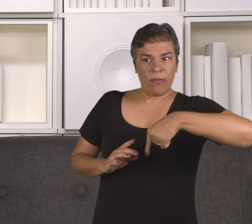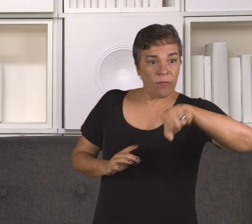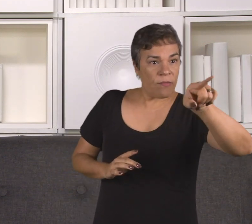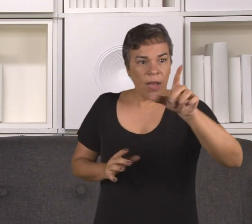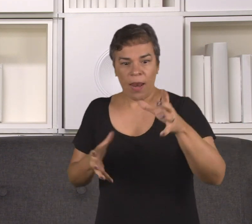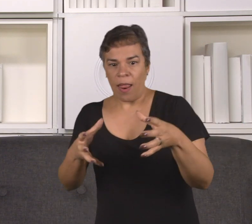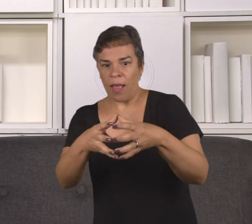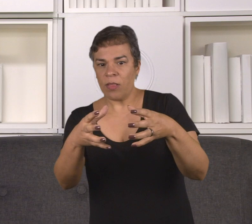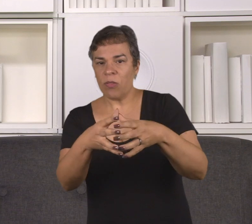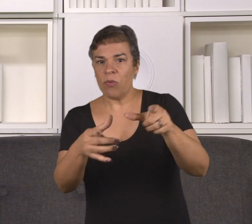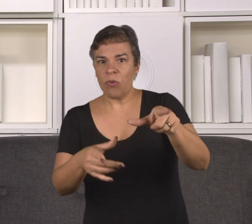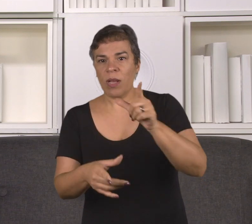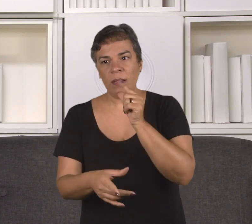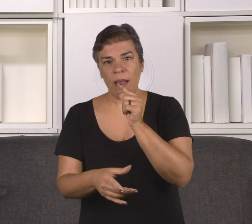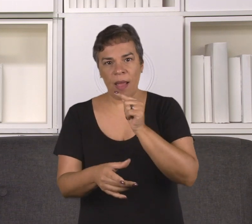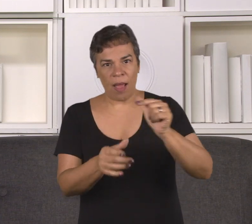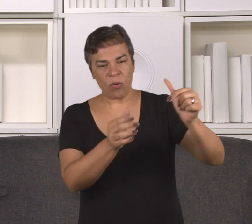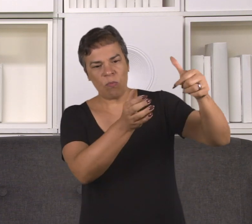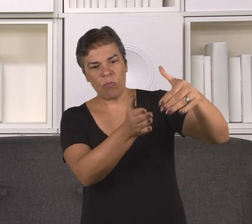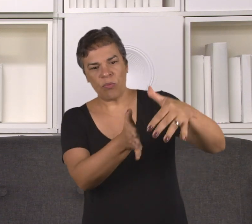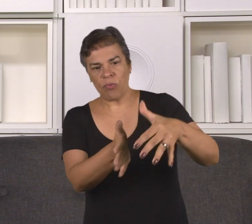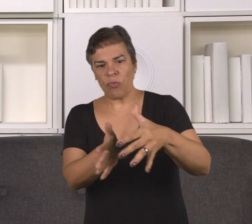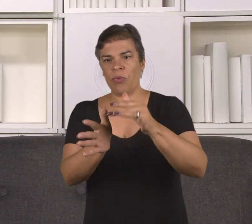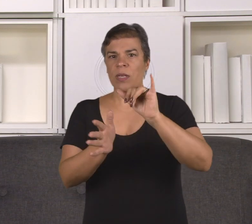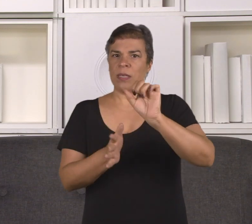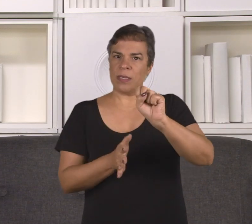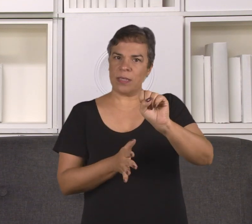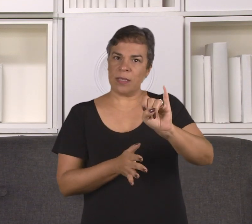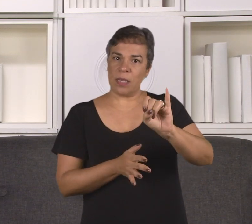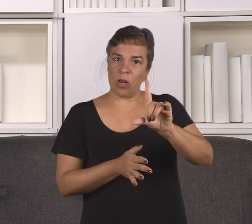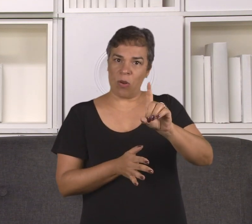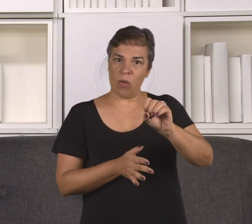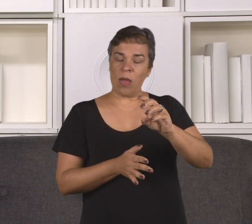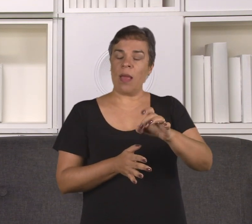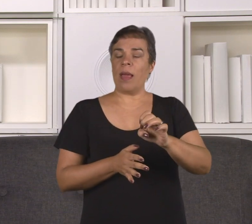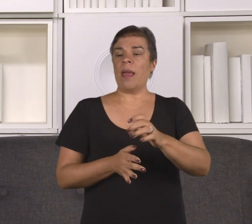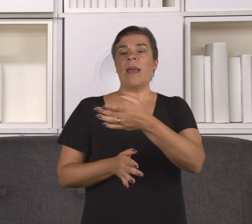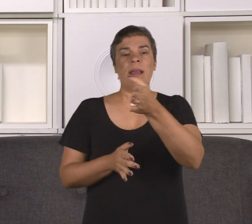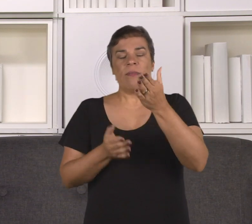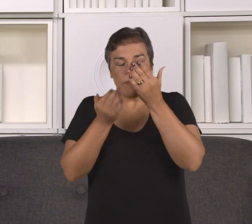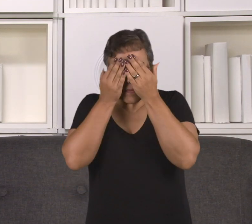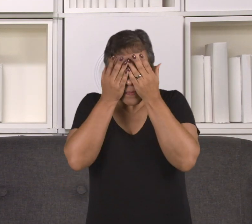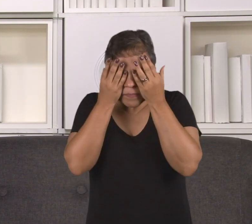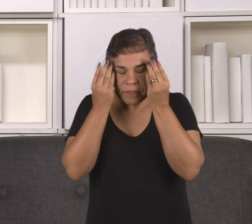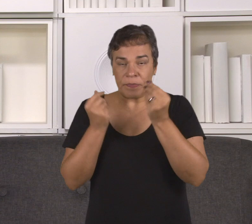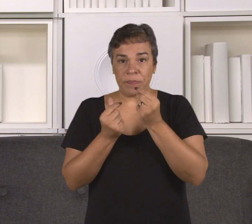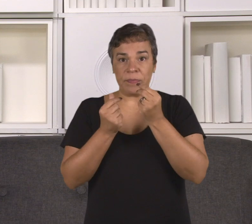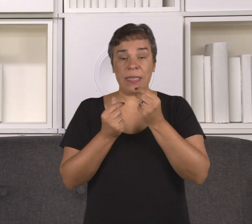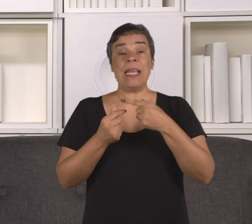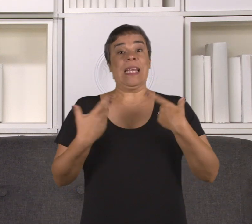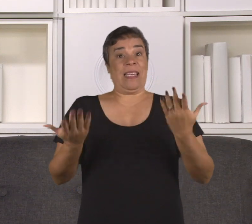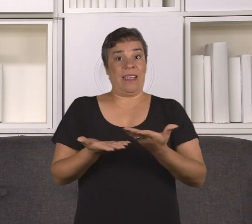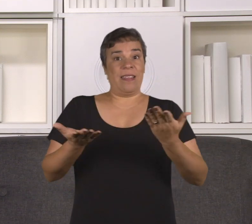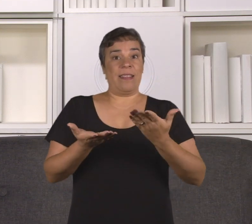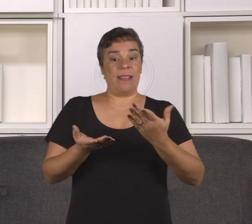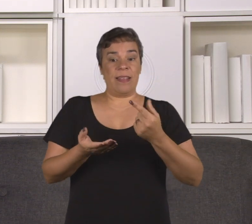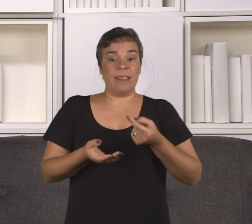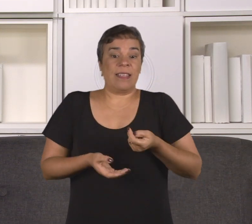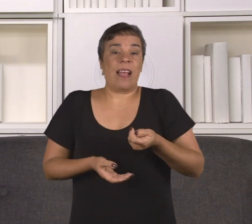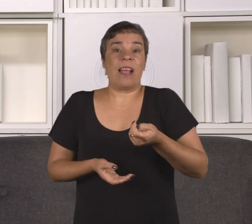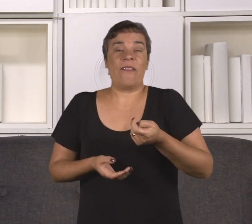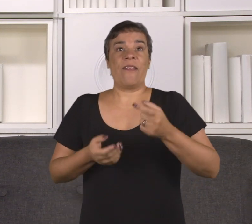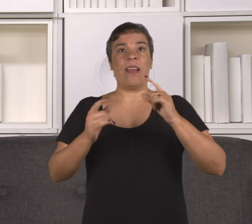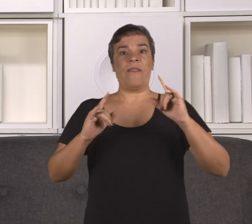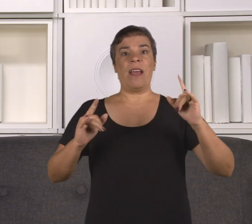de Siloé. Aqueles dias em que Jesus cura esse cego, estava acontecendo em Jerusalém a festa dos